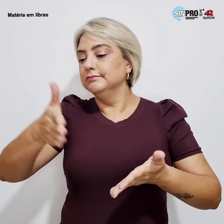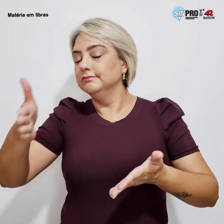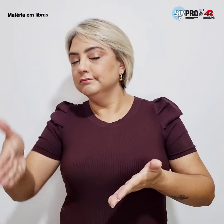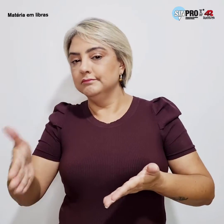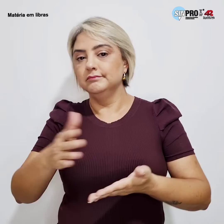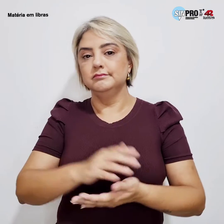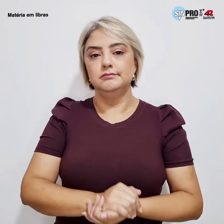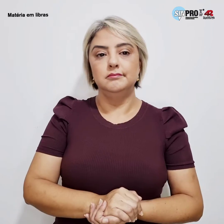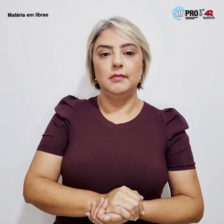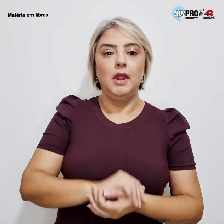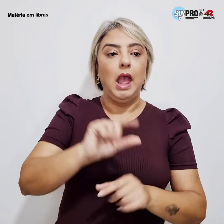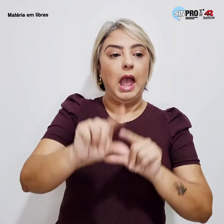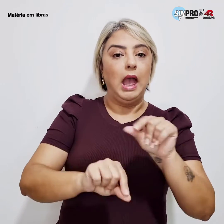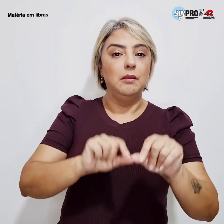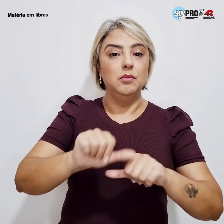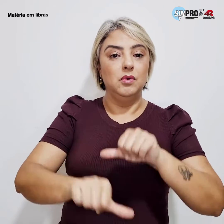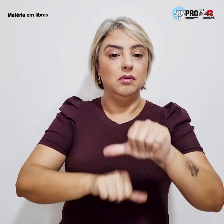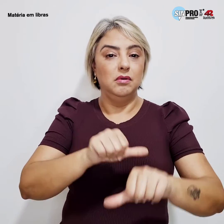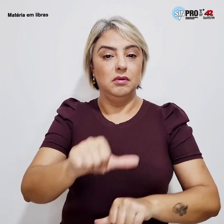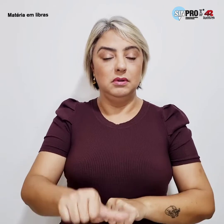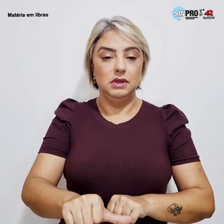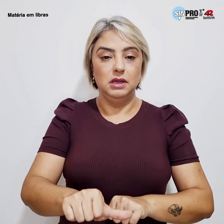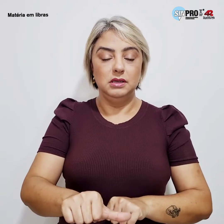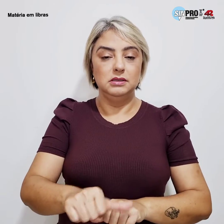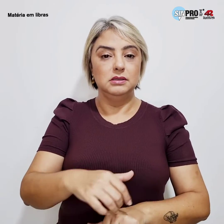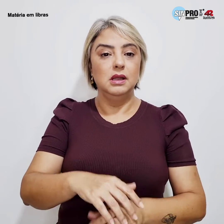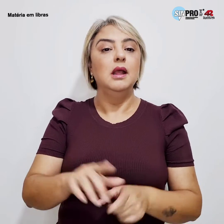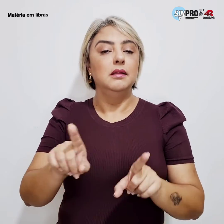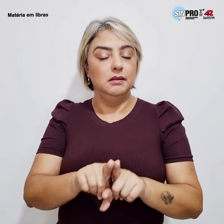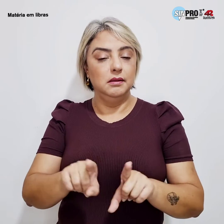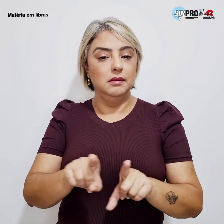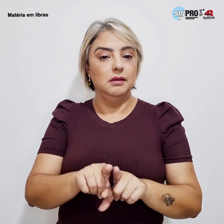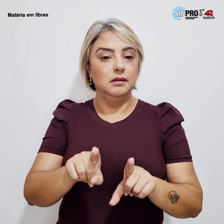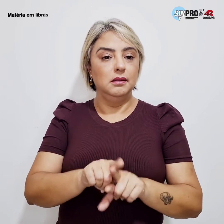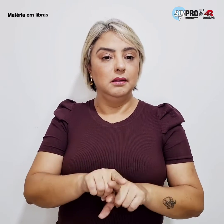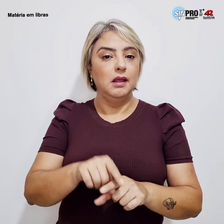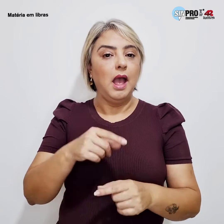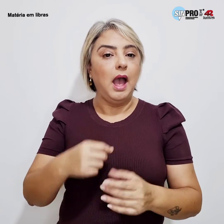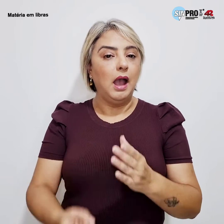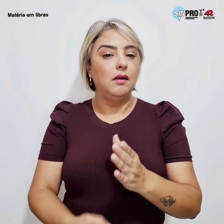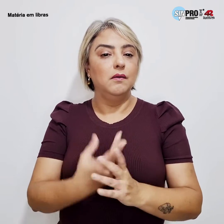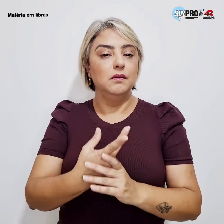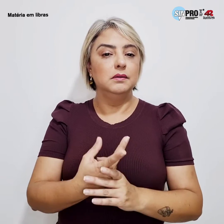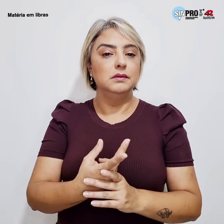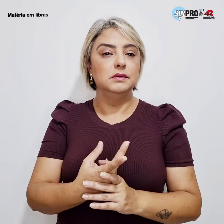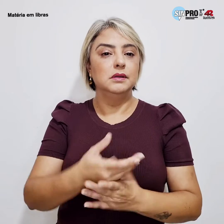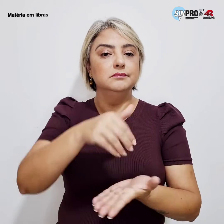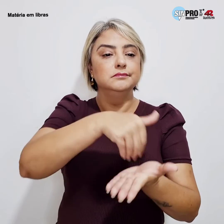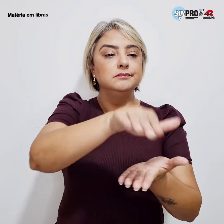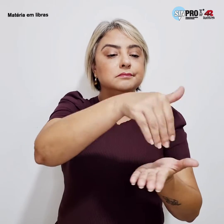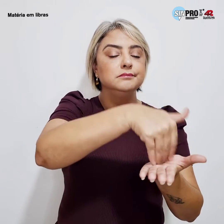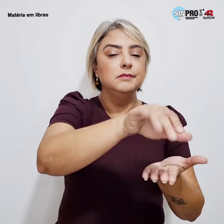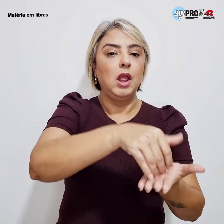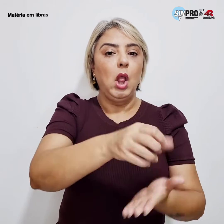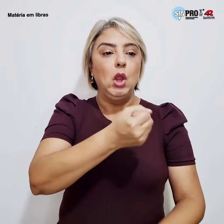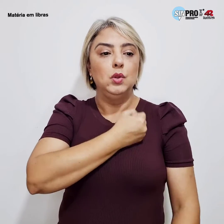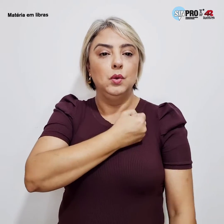A alteração substancial também incorria na devolução de um número expressivo